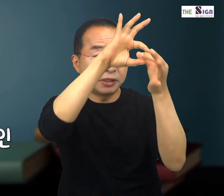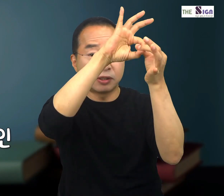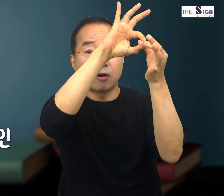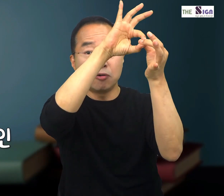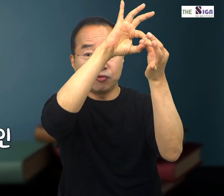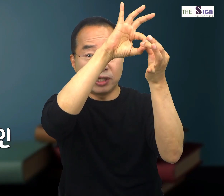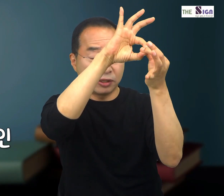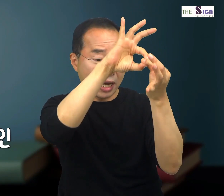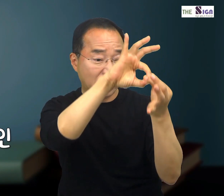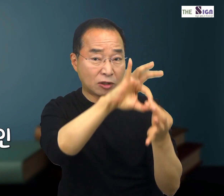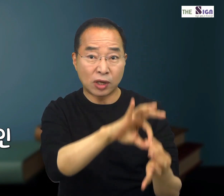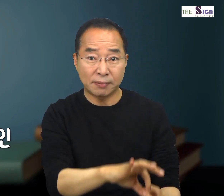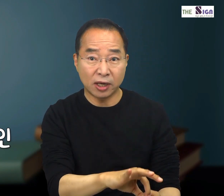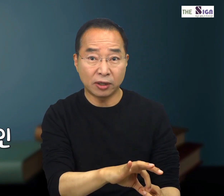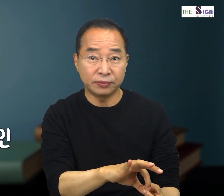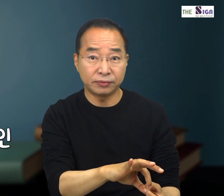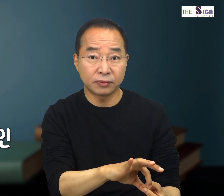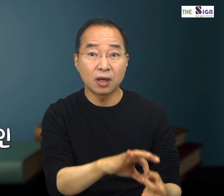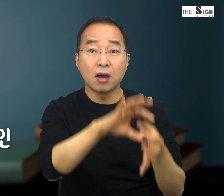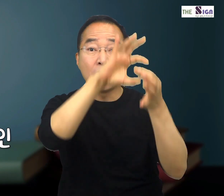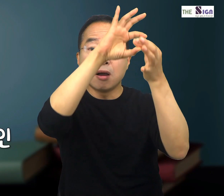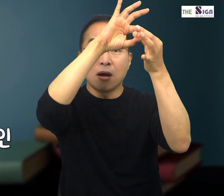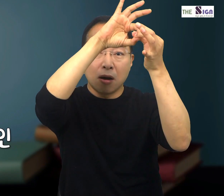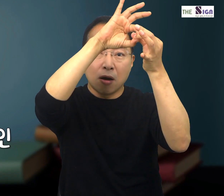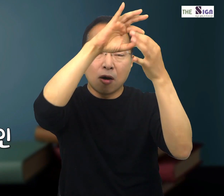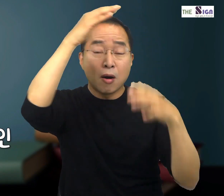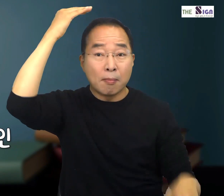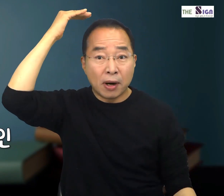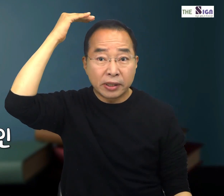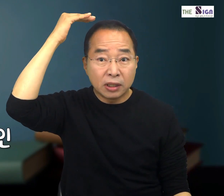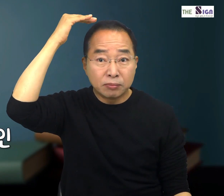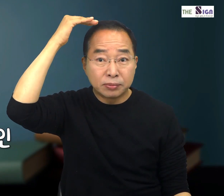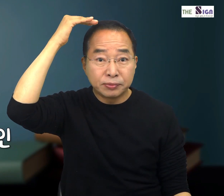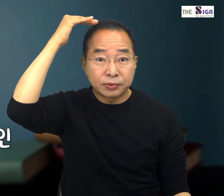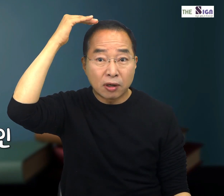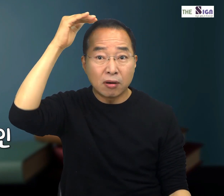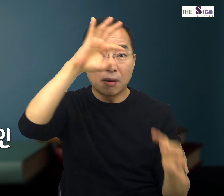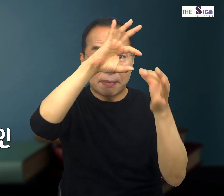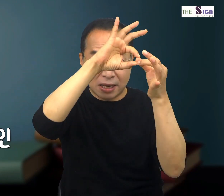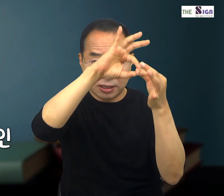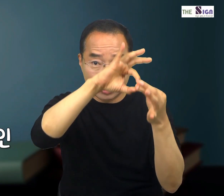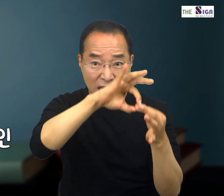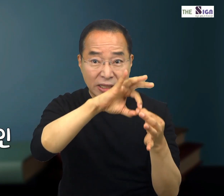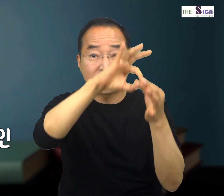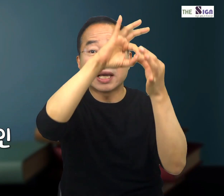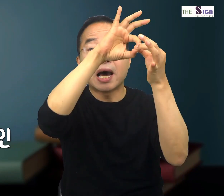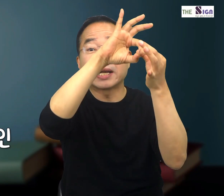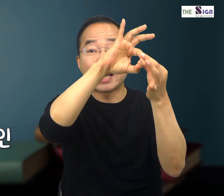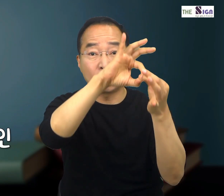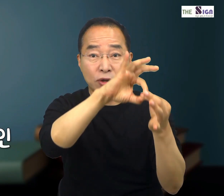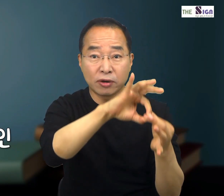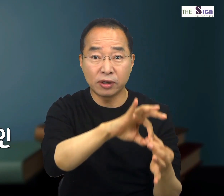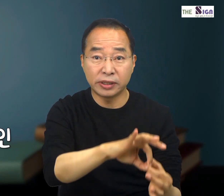보면서 위에서 아래로 하면 머리 있는 부분부터 발끝까지 하나로 연결되어